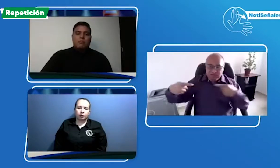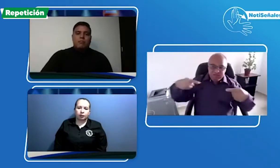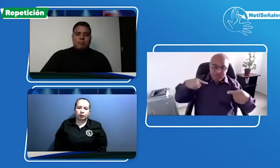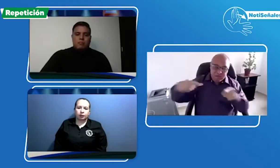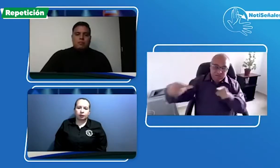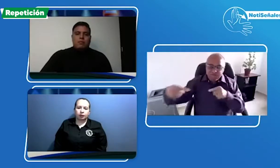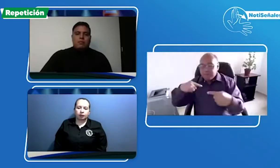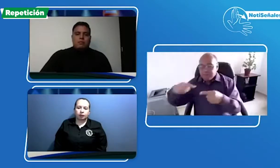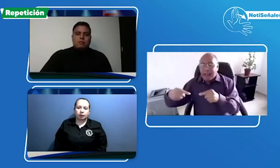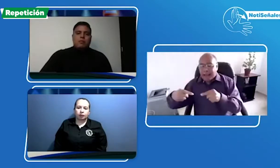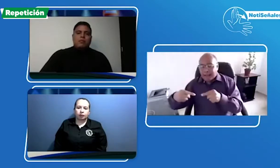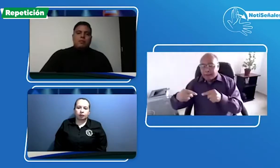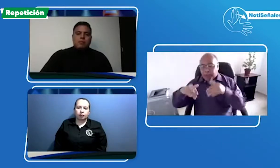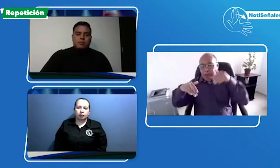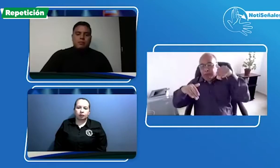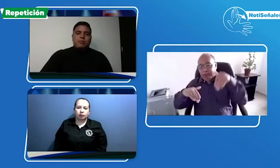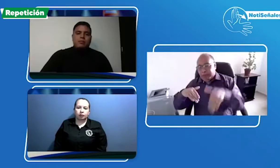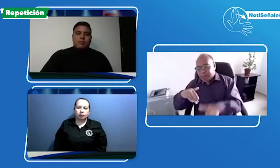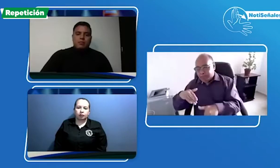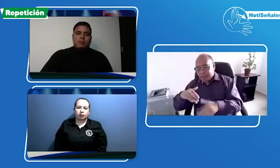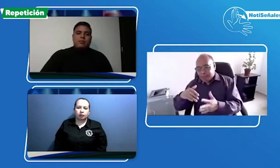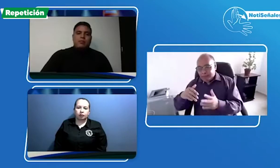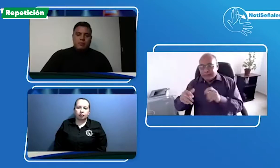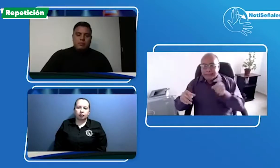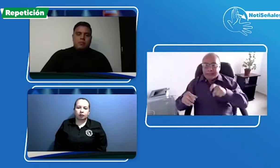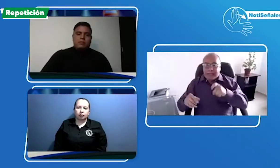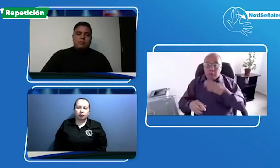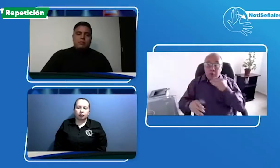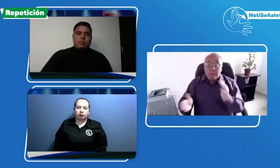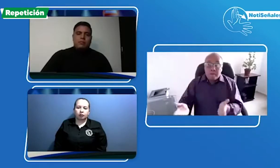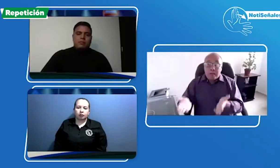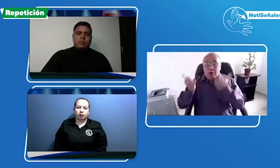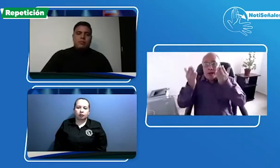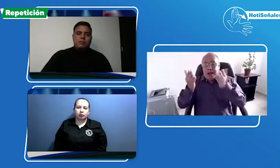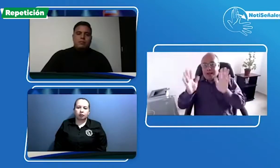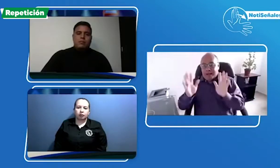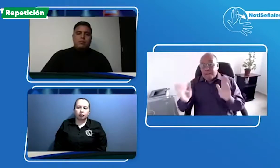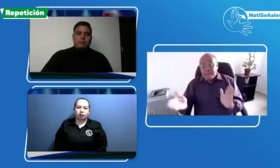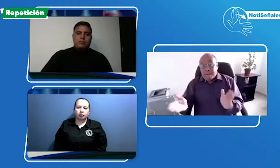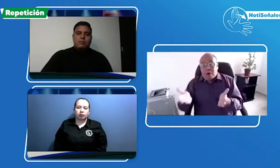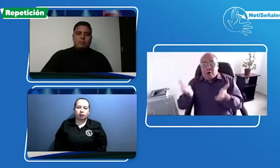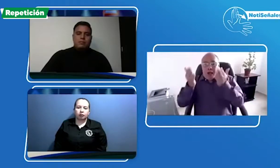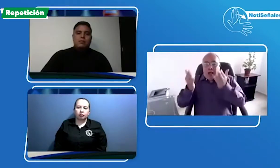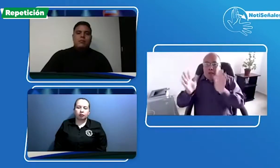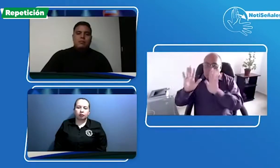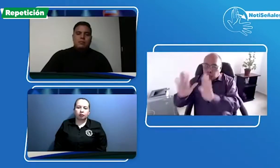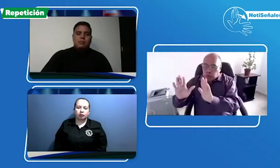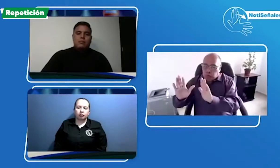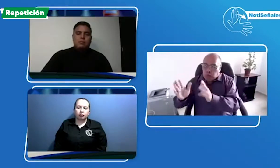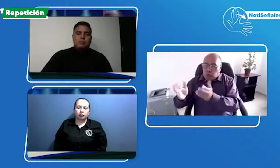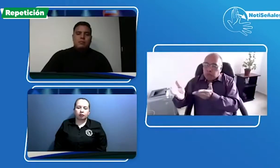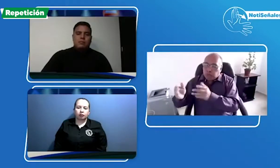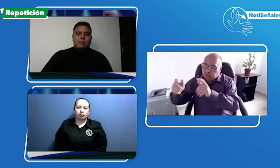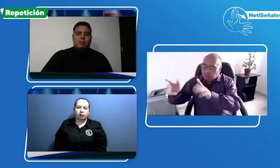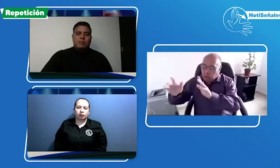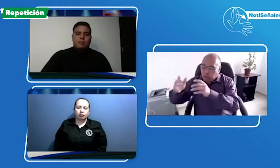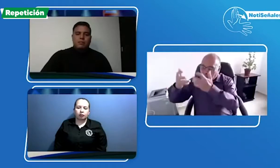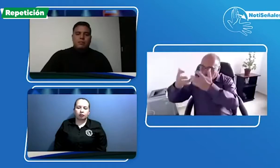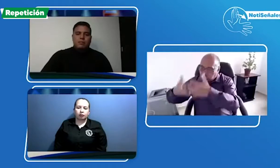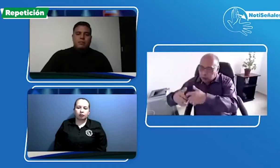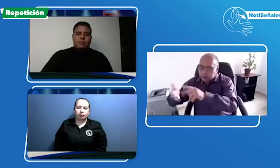realmente un progreso y no que pues cada uno vaya por su cuenta o que se estén peleando, ¿no?